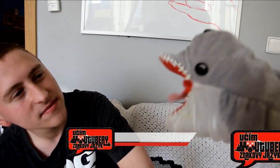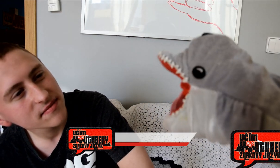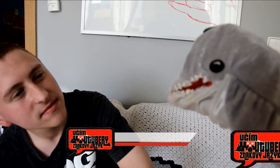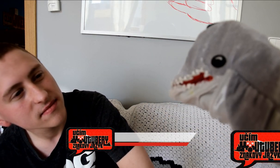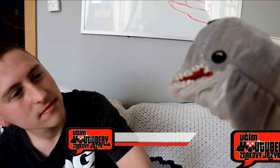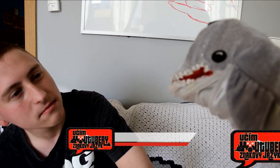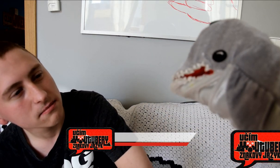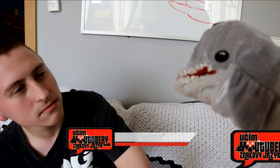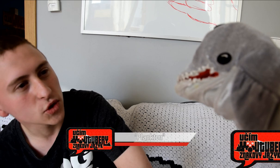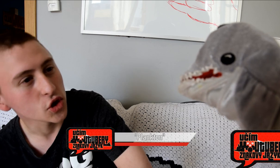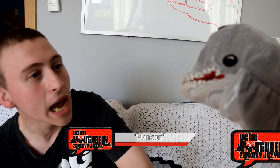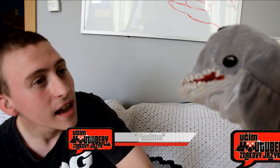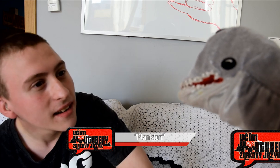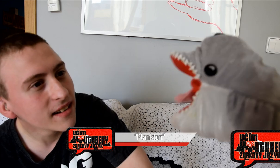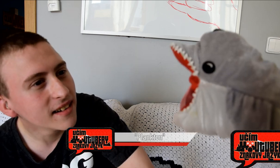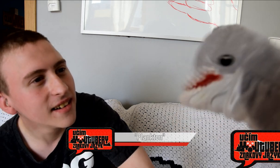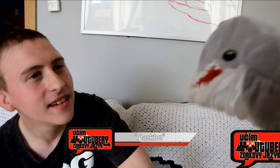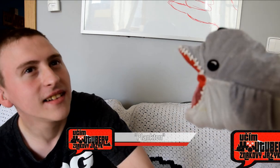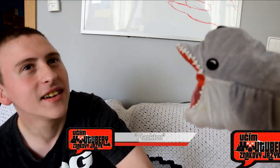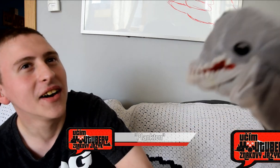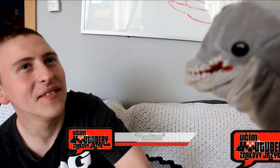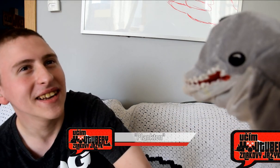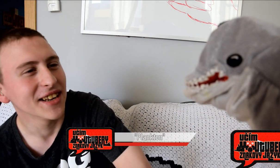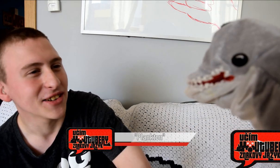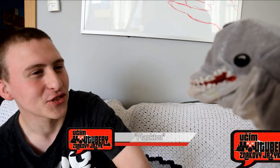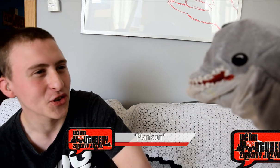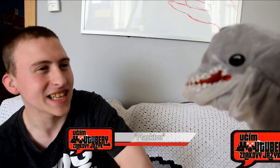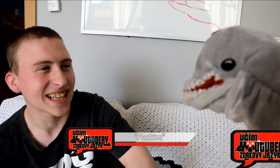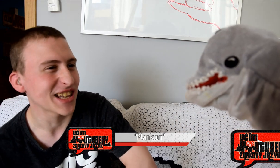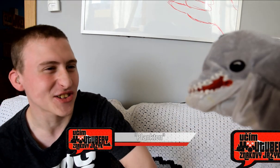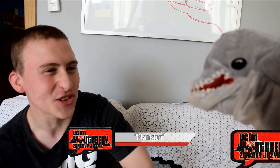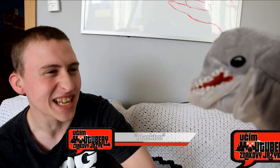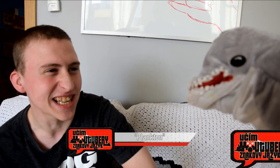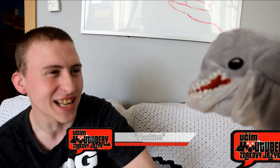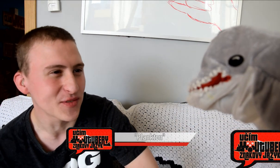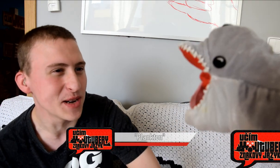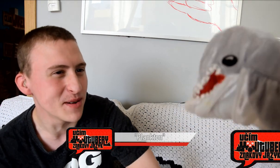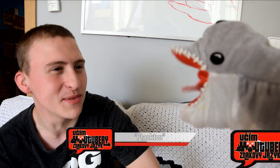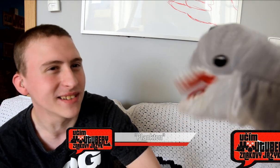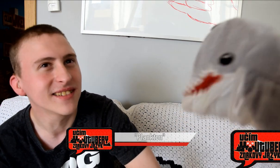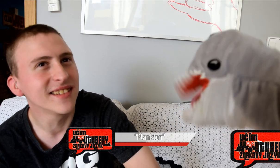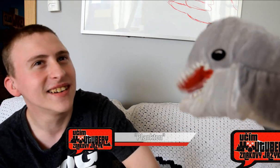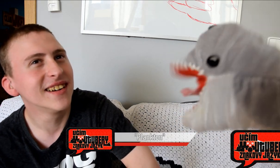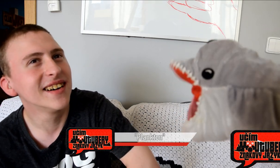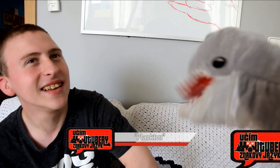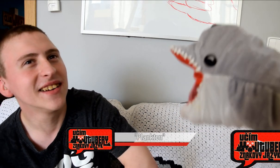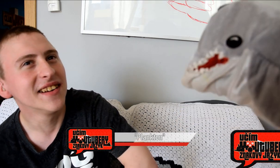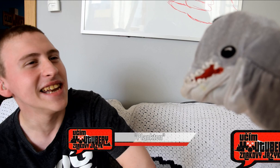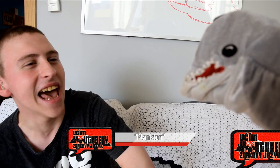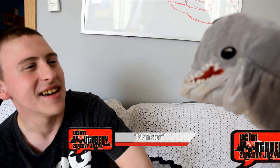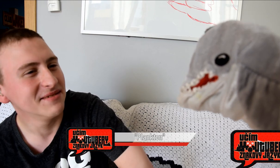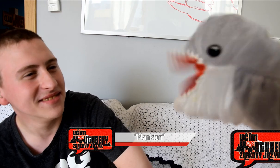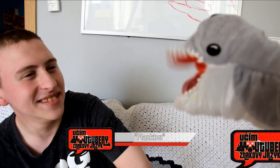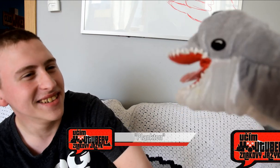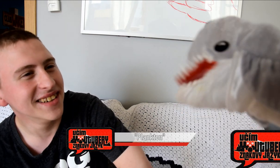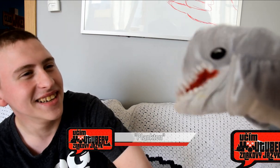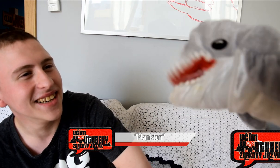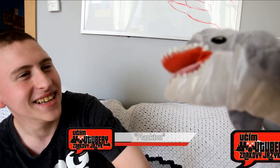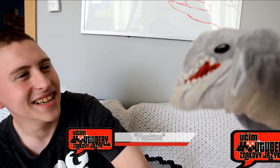plankton. Cože? Plankton! To je zase za tvojí blbost. Ty nevíš, co je plankton? Ne. Plankton to jsou malý